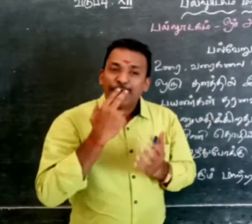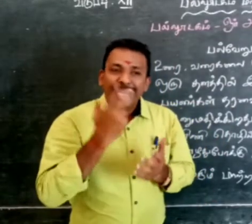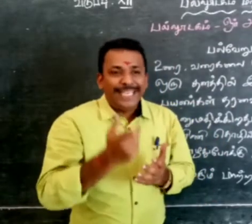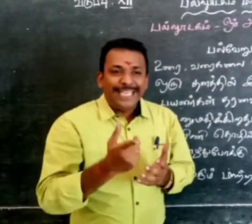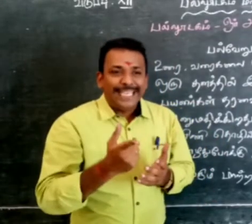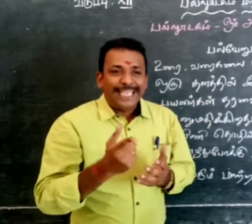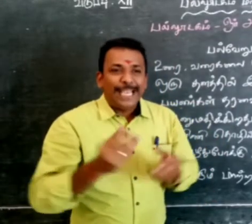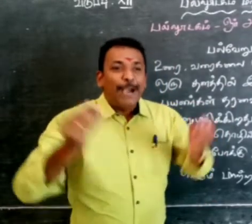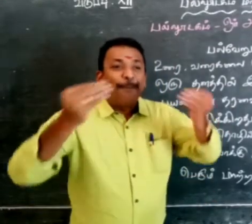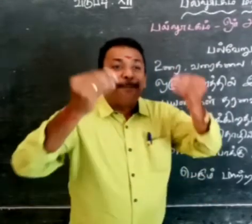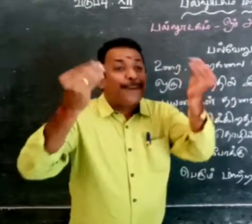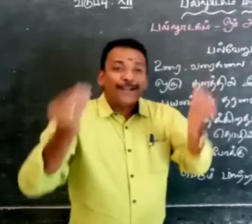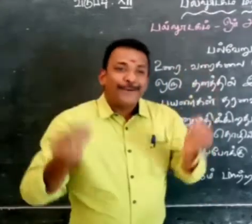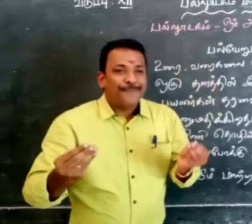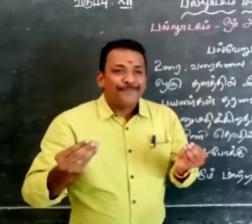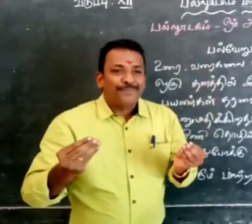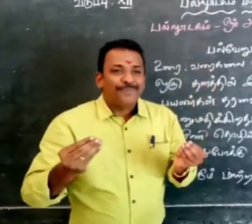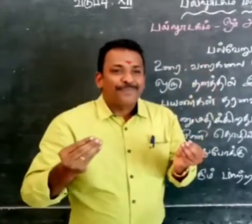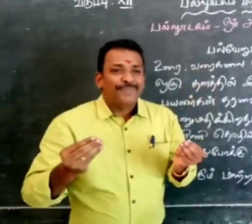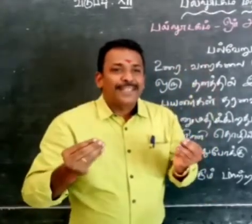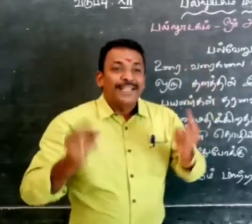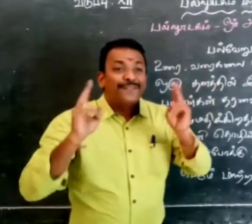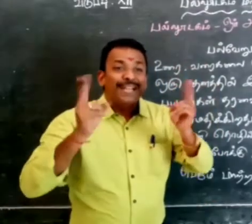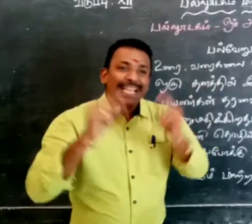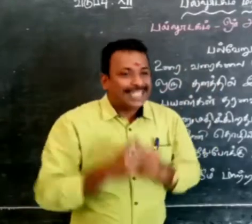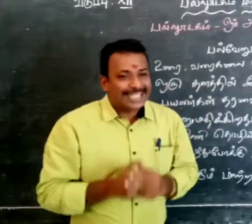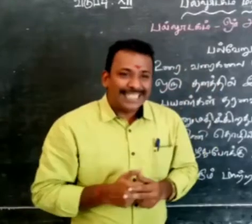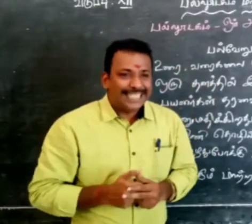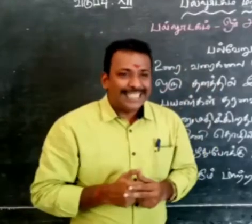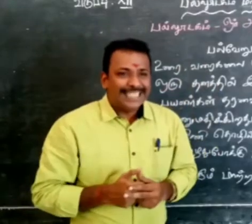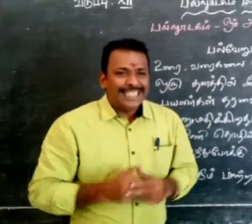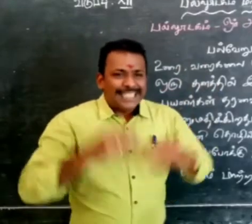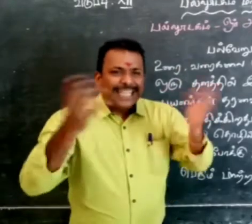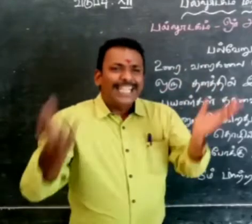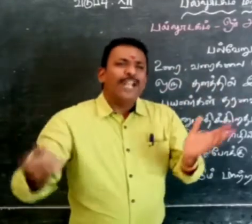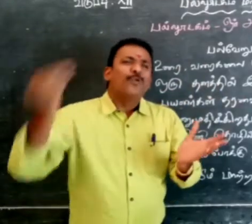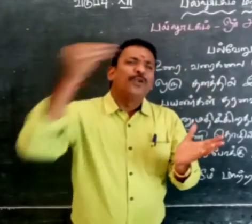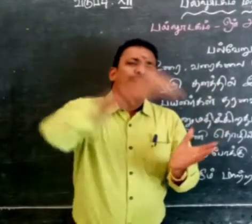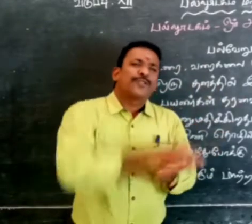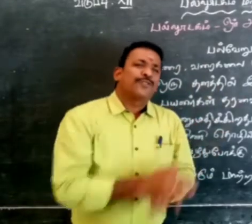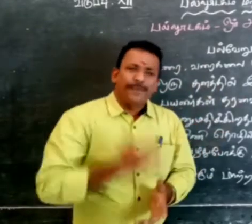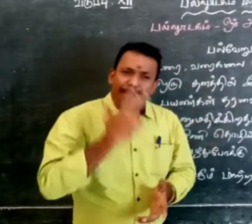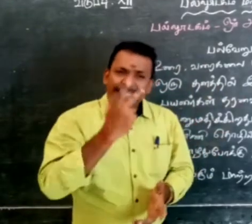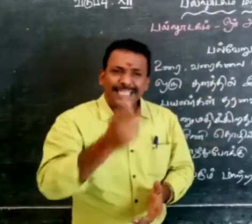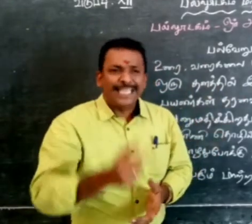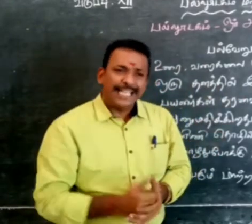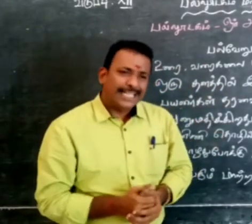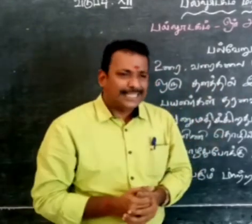உரை, படம், விளையாட்டு எல்லாம் உள்ள பார்த்துருக்கீங்களா?